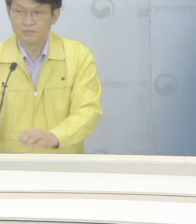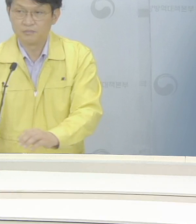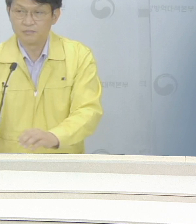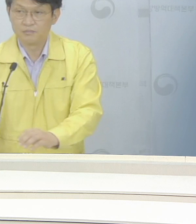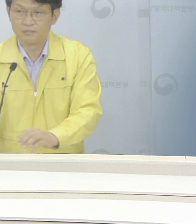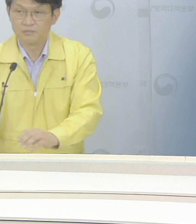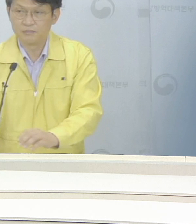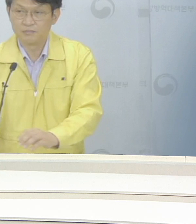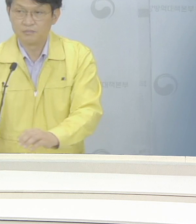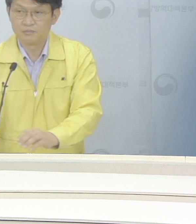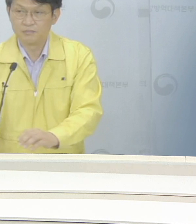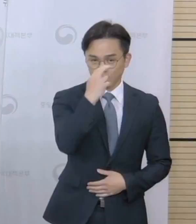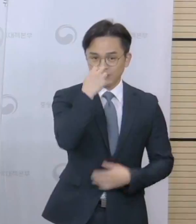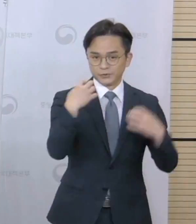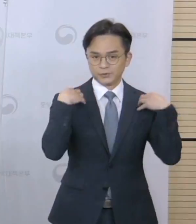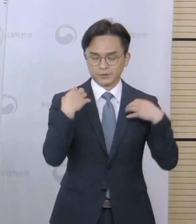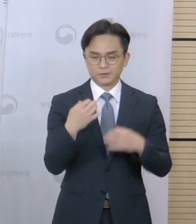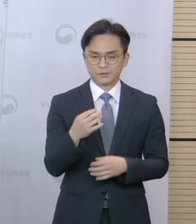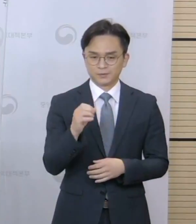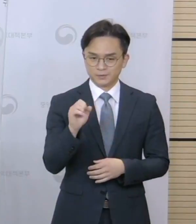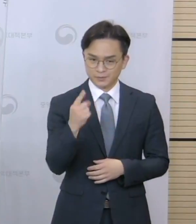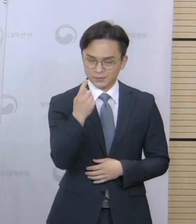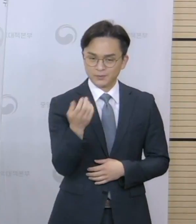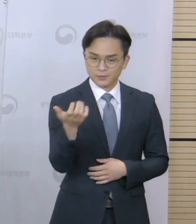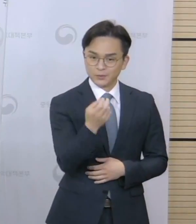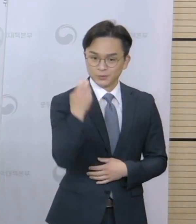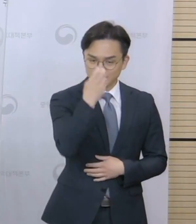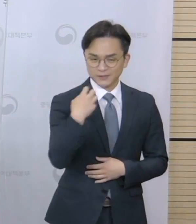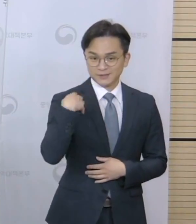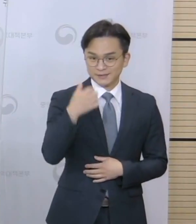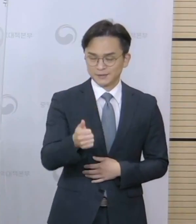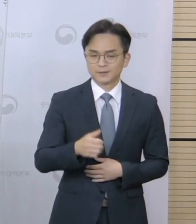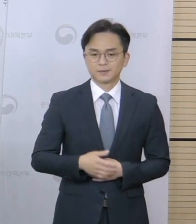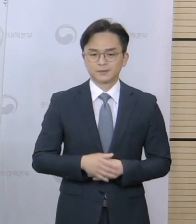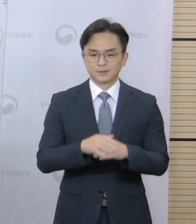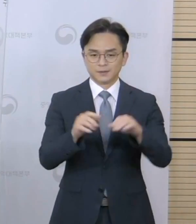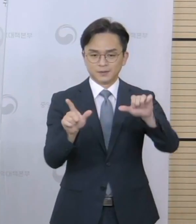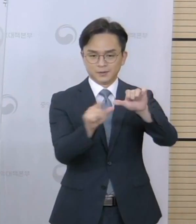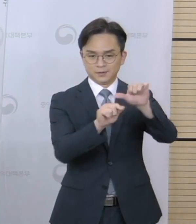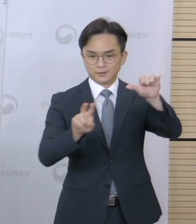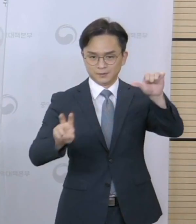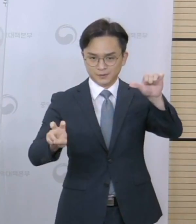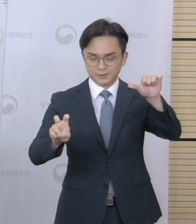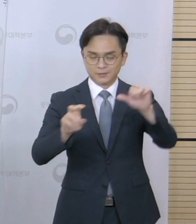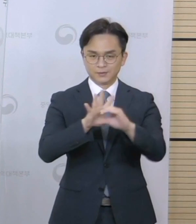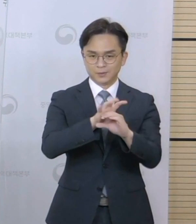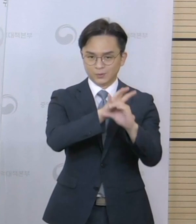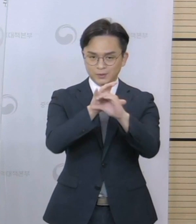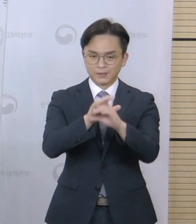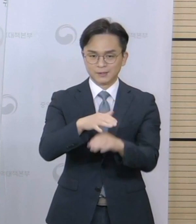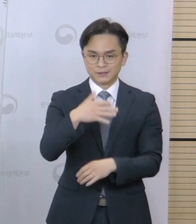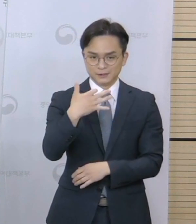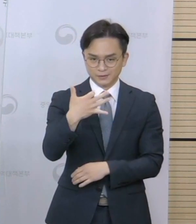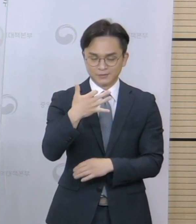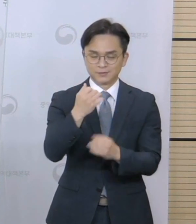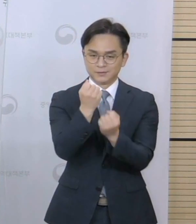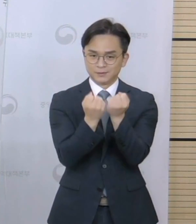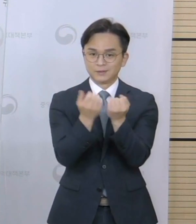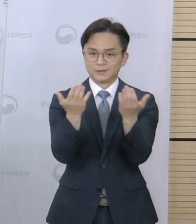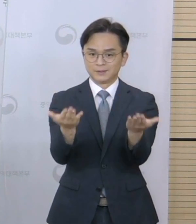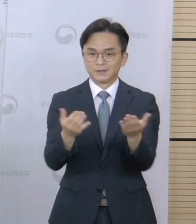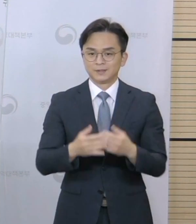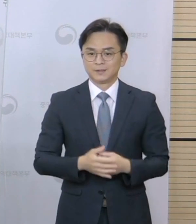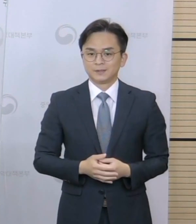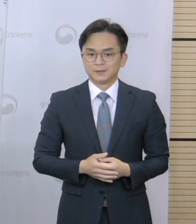직접 들어보시죠 5월 20일 코로나 일보 감염병 정례 브리핑을 시작하겠습니다 먼저